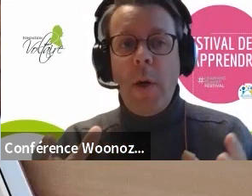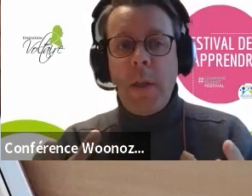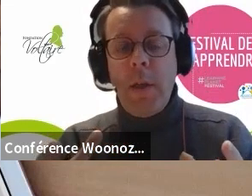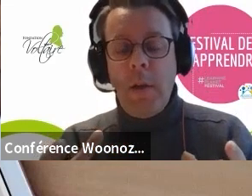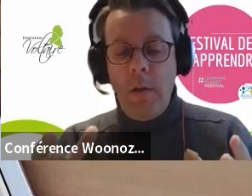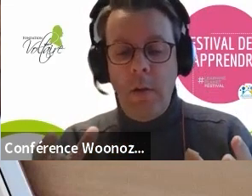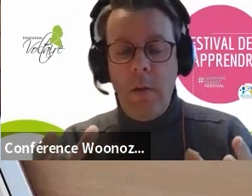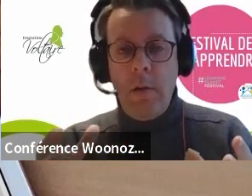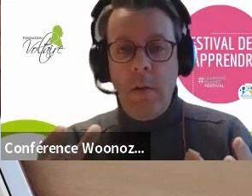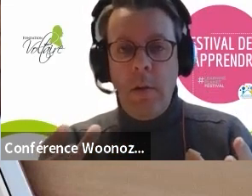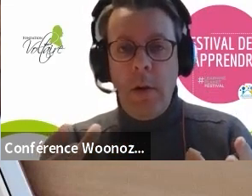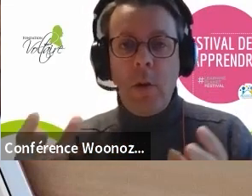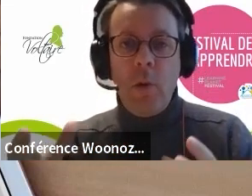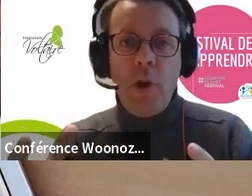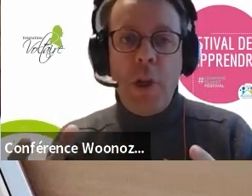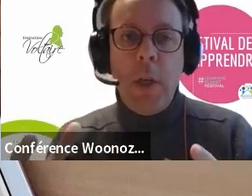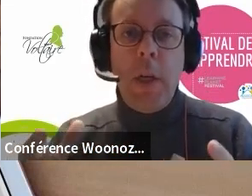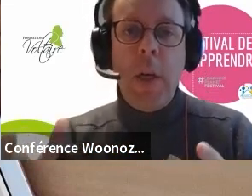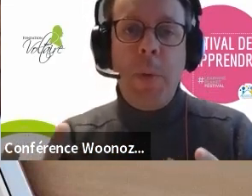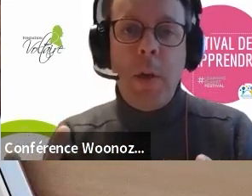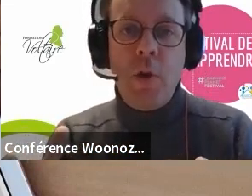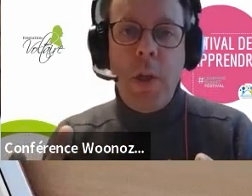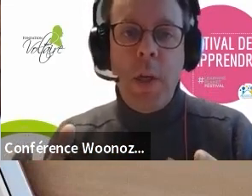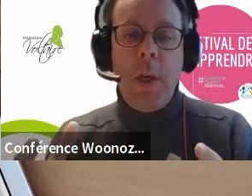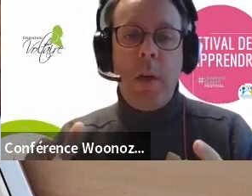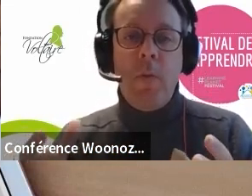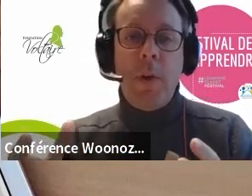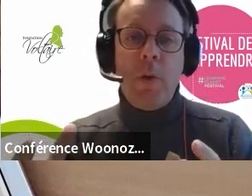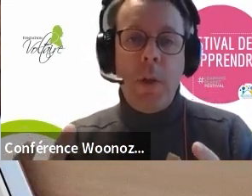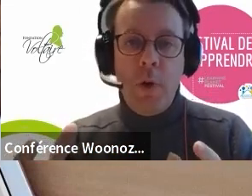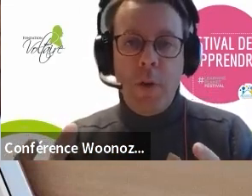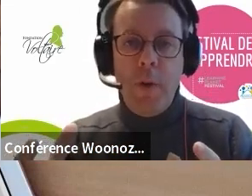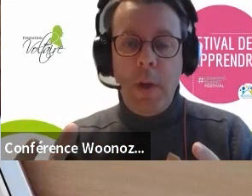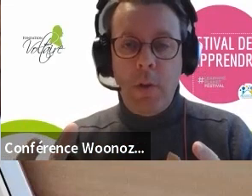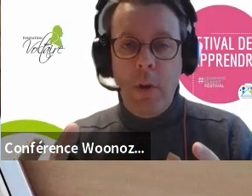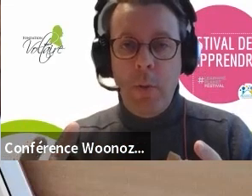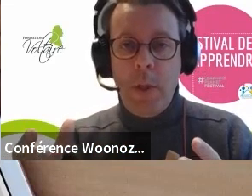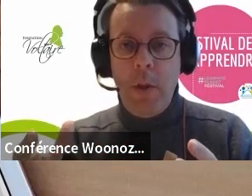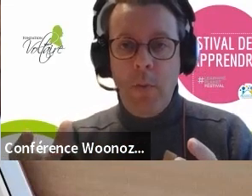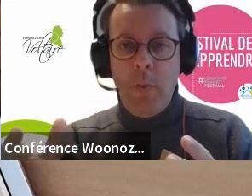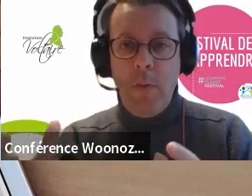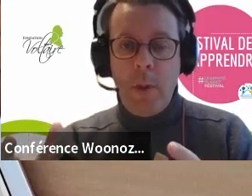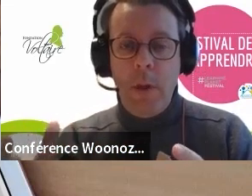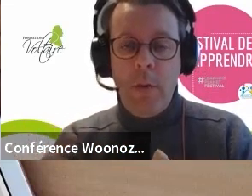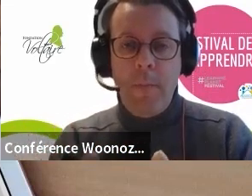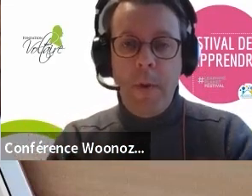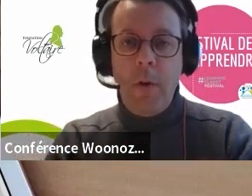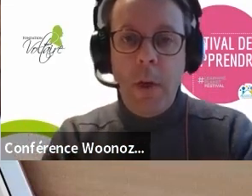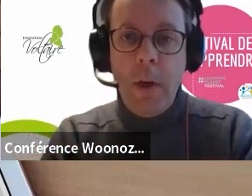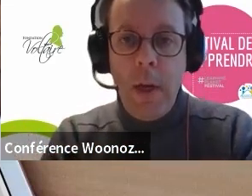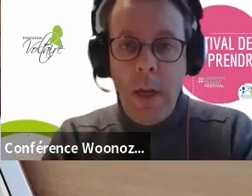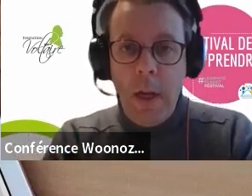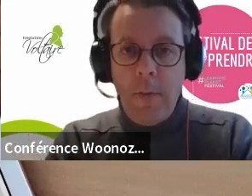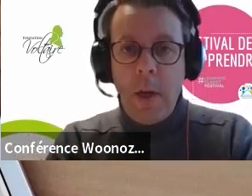a croisé les technologies et la pédagogie qui ont fait le succès du projet Voltaire sur la remise à niveau en français